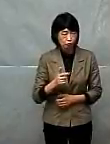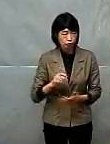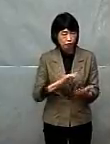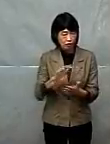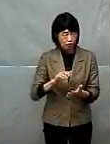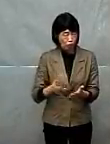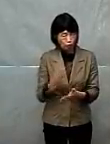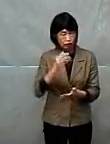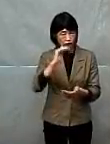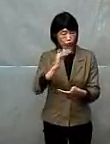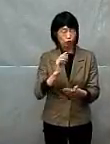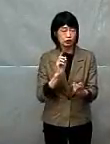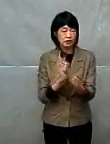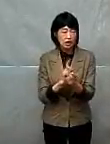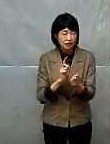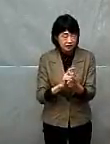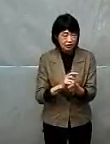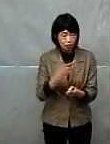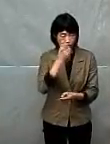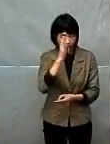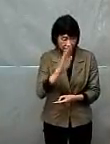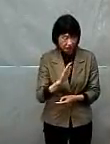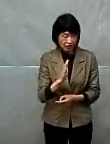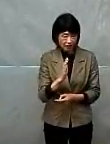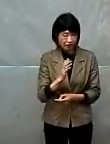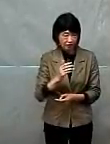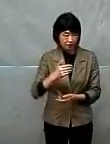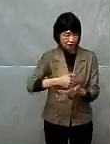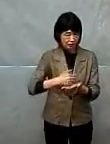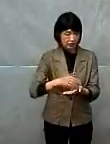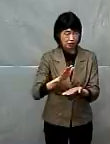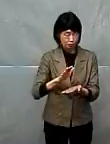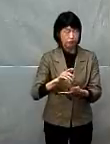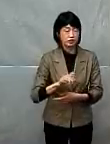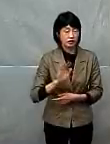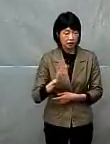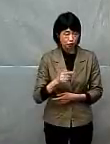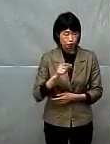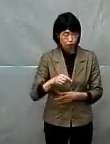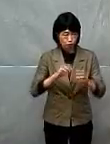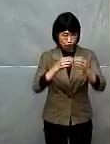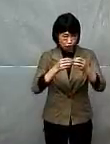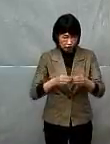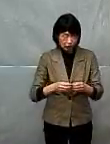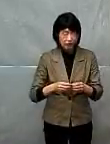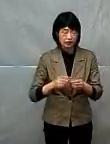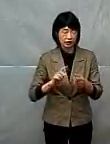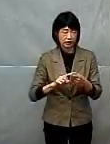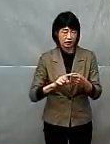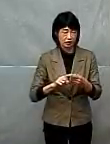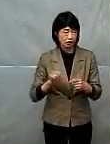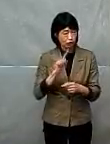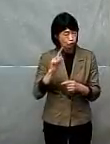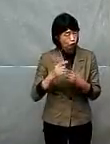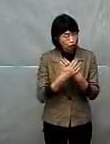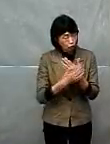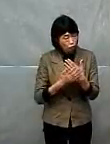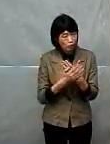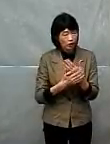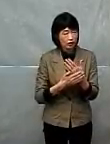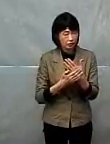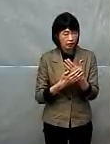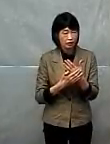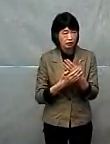ているというところがありましたけれども、 はい、 具体的に、どこら辺のところに、